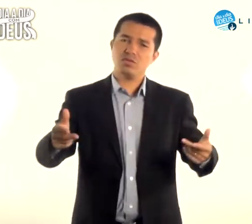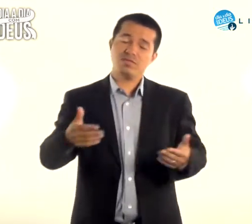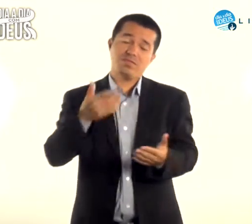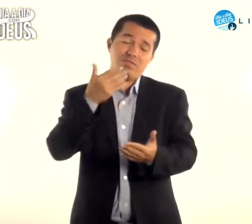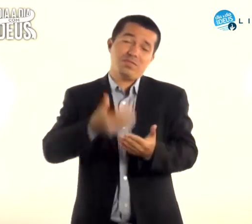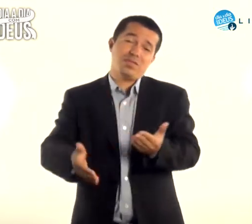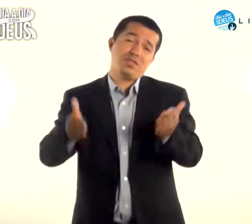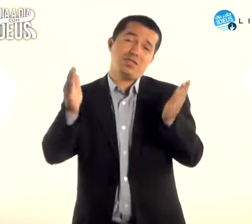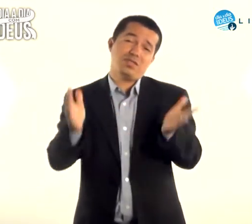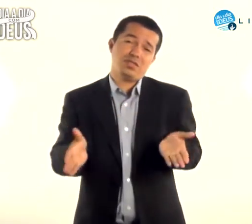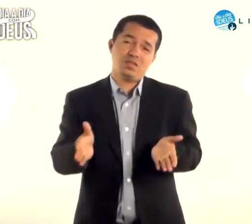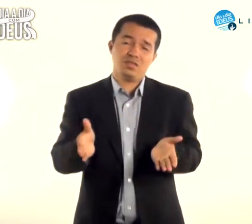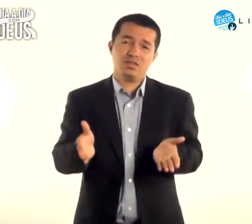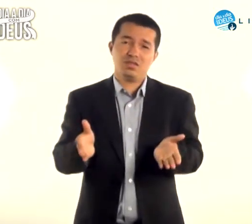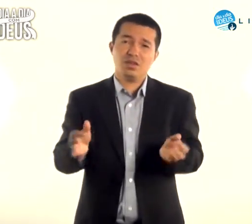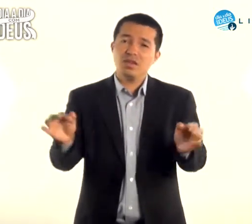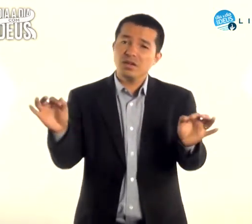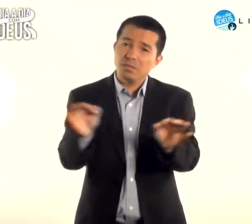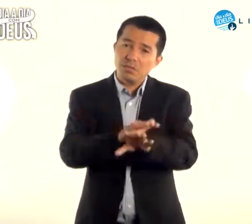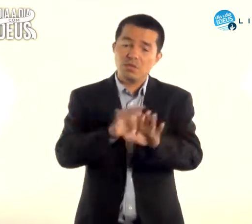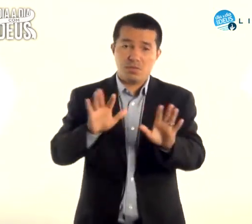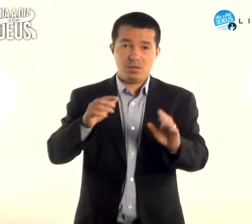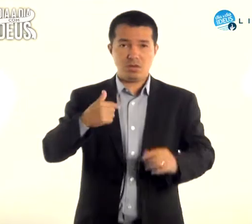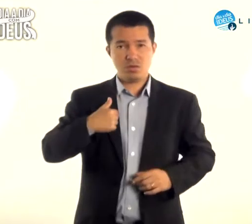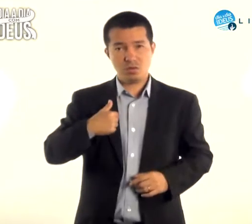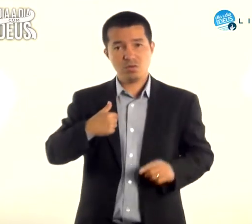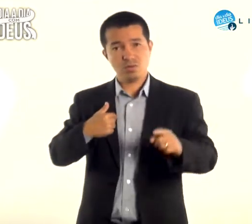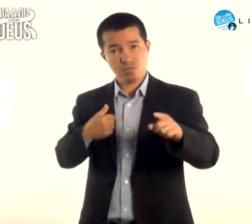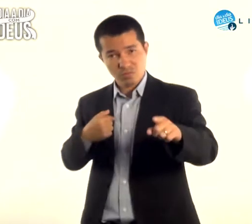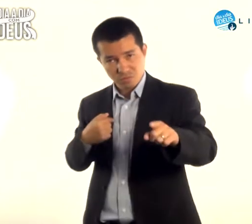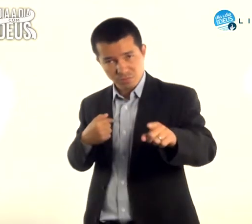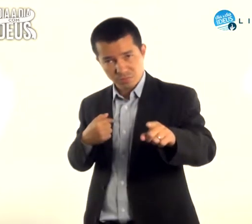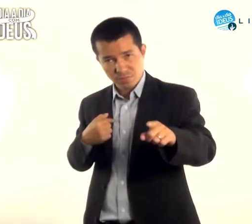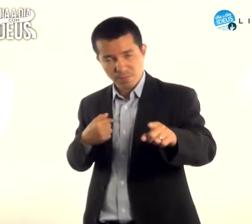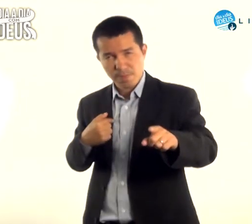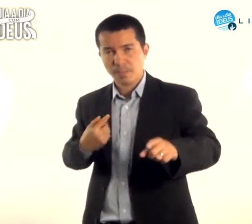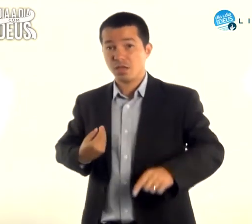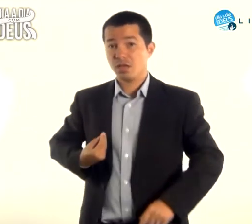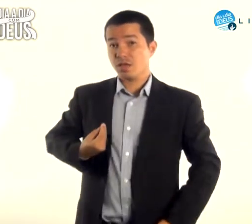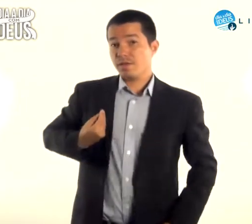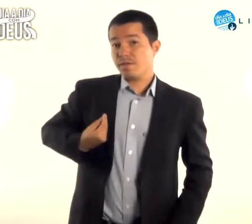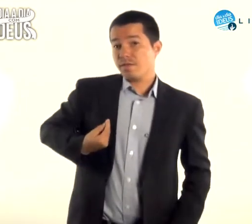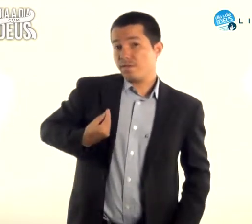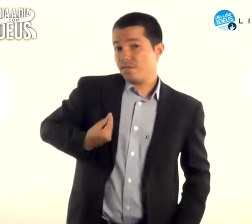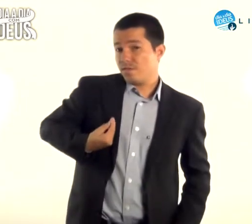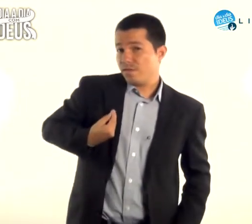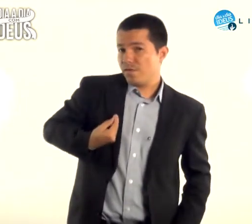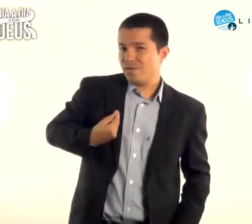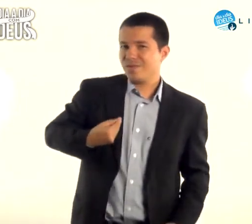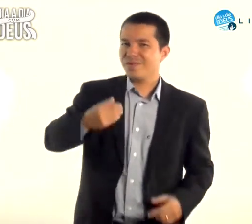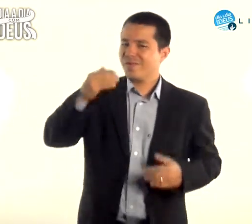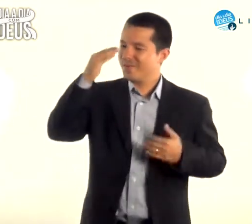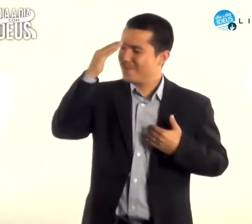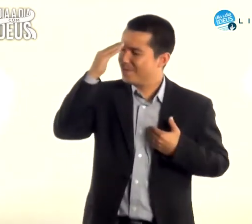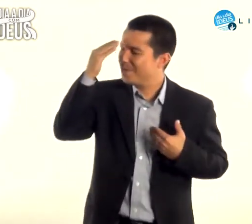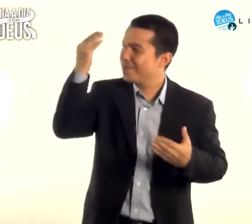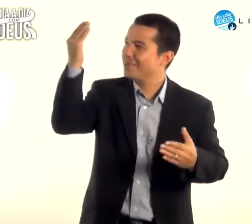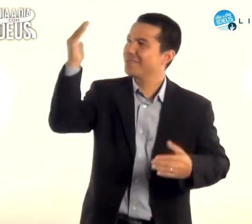Agora, você e eu estamos vivos ainda. Graças de Deus. Você acorda. Você está